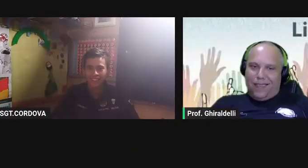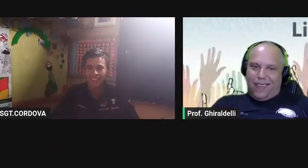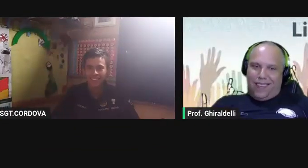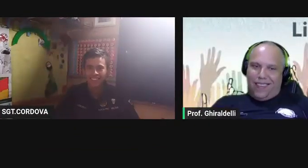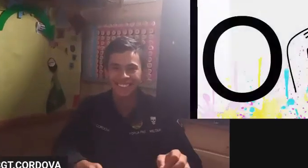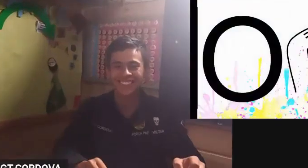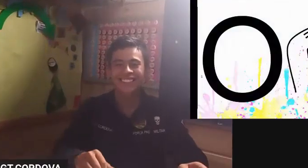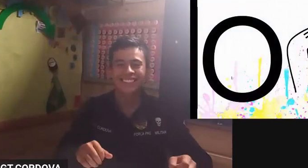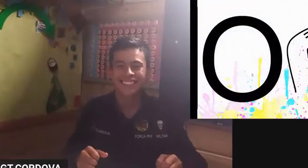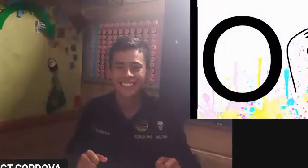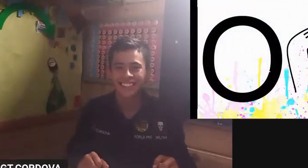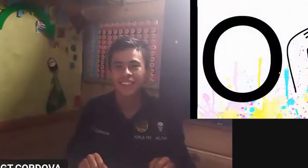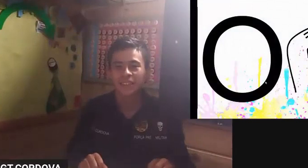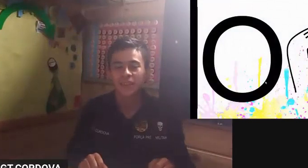Então, Vai ser tranquilo.